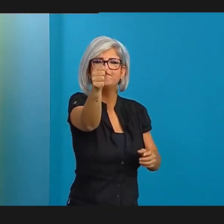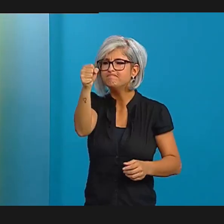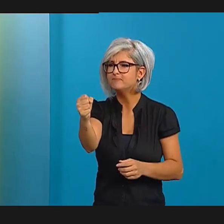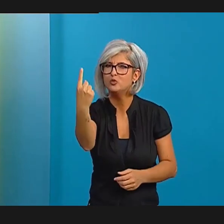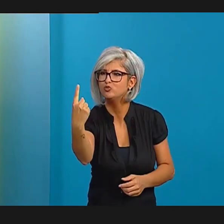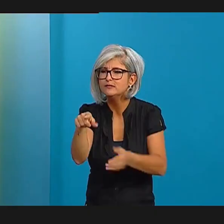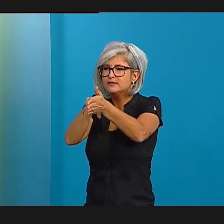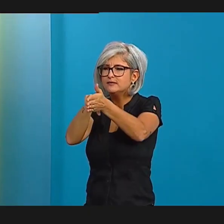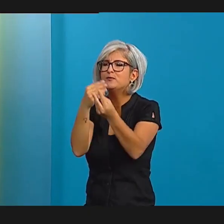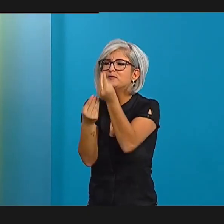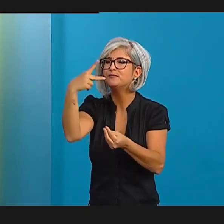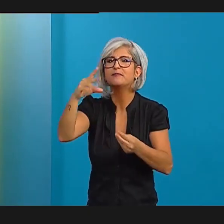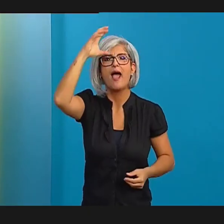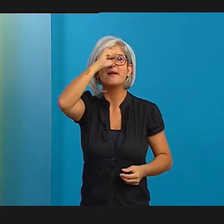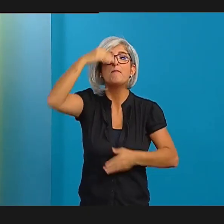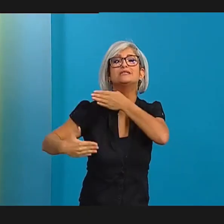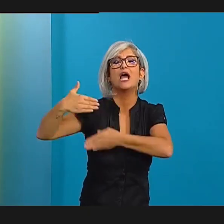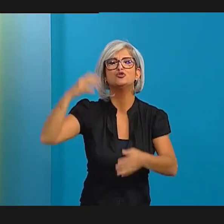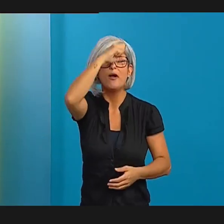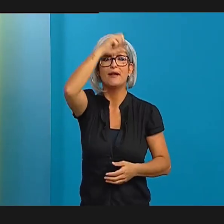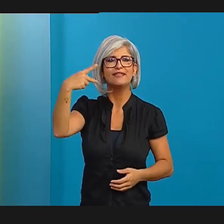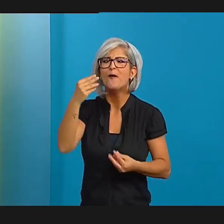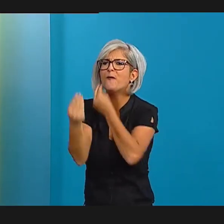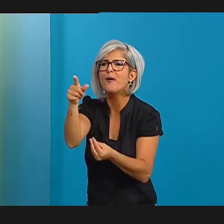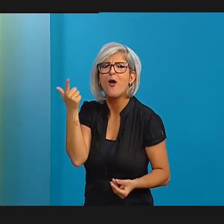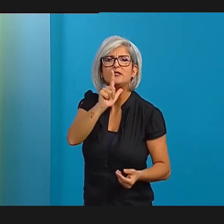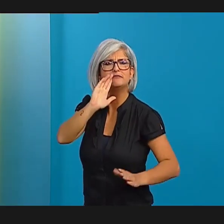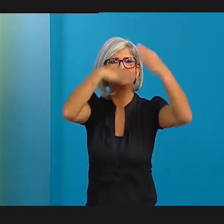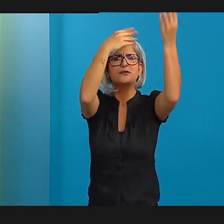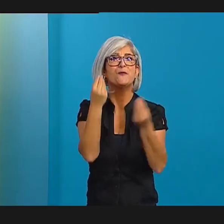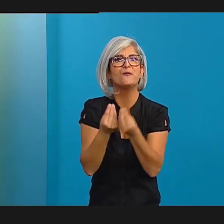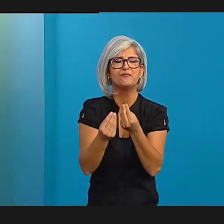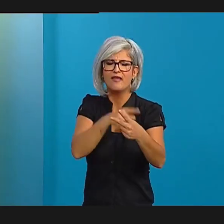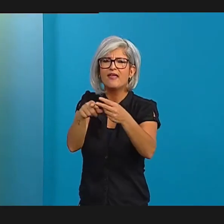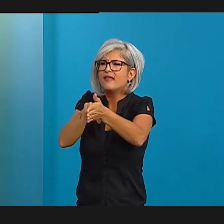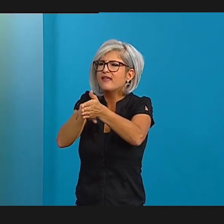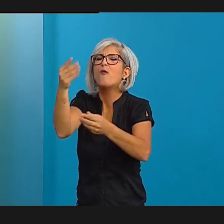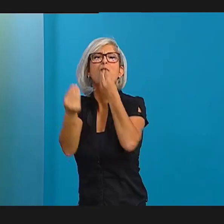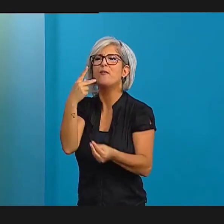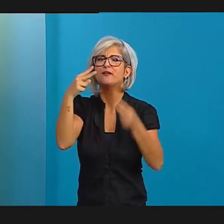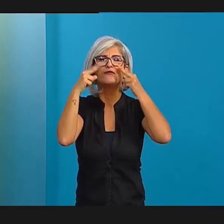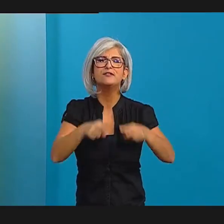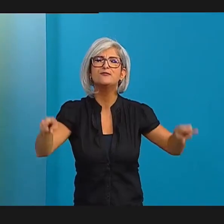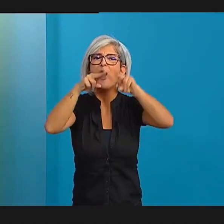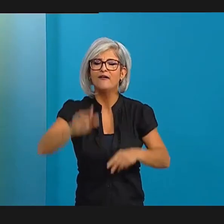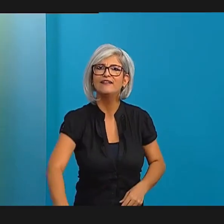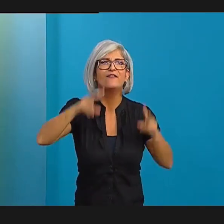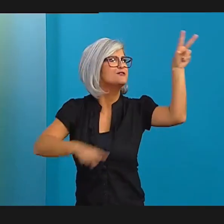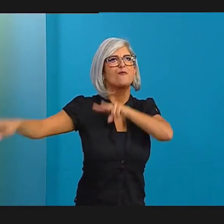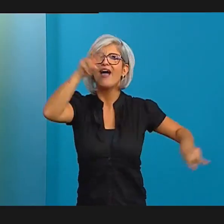pesquisas onde observam o processo de aprendizagem. Como essa pessoa conseguiu, então, aprender. Outras pesquisas